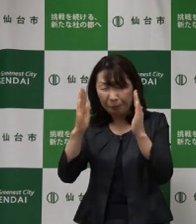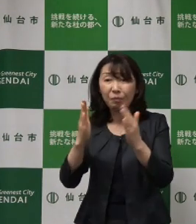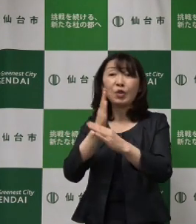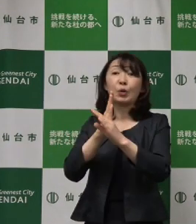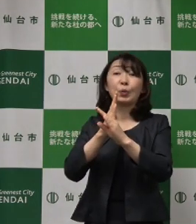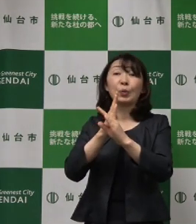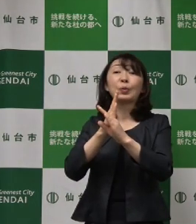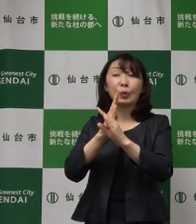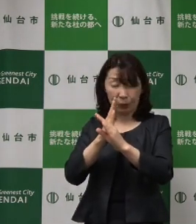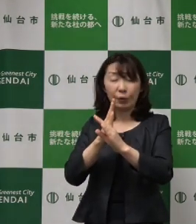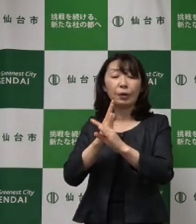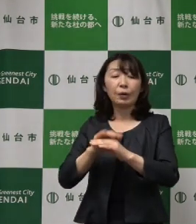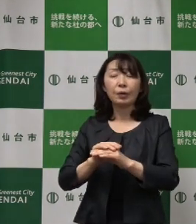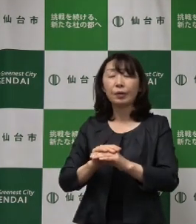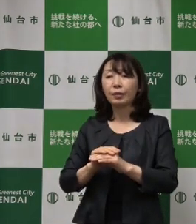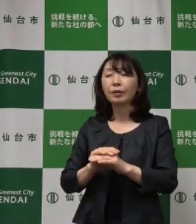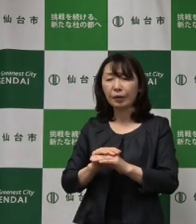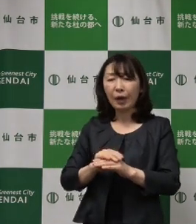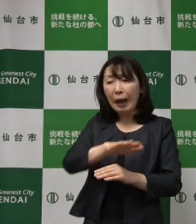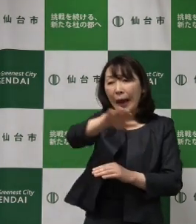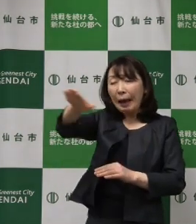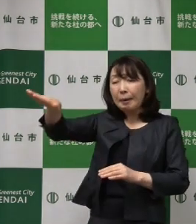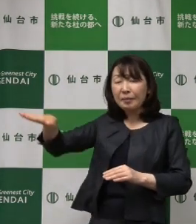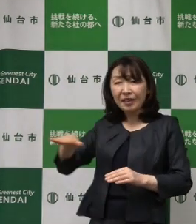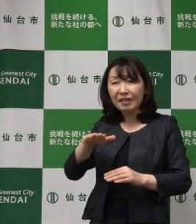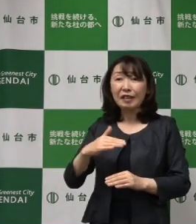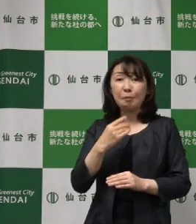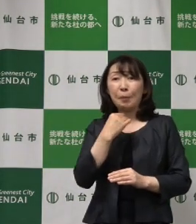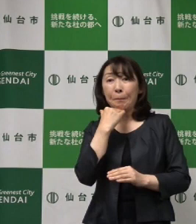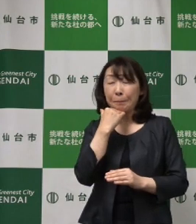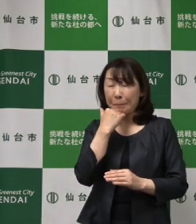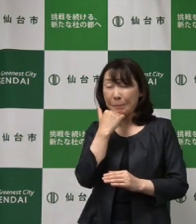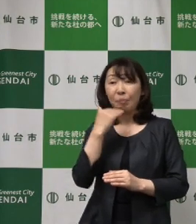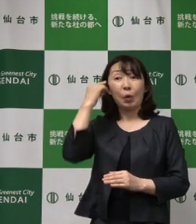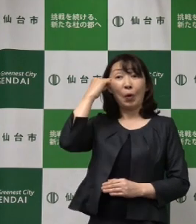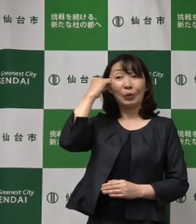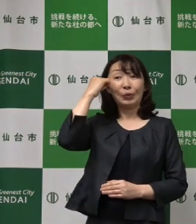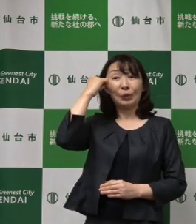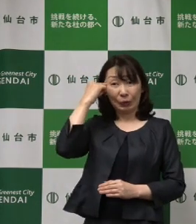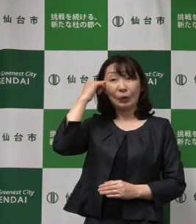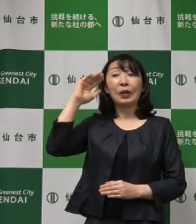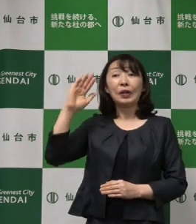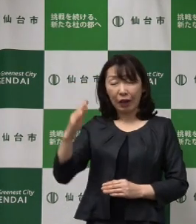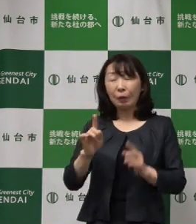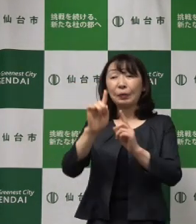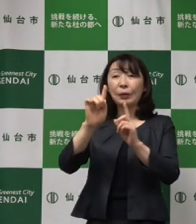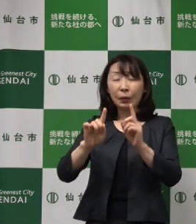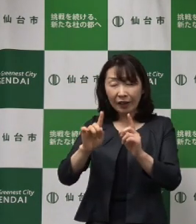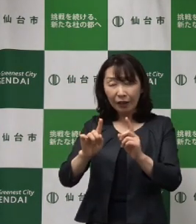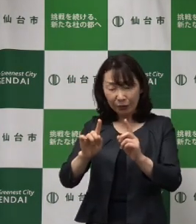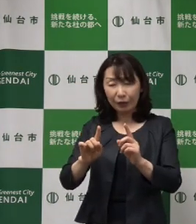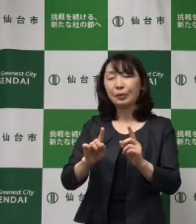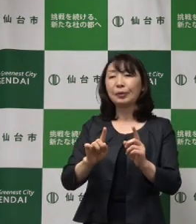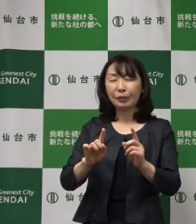。皆様方も大きなご期待を寄せていただいていると思うんですけれども滞りなく始められるように今一生